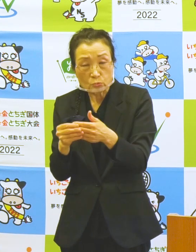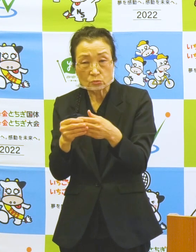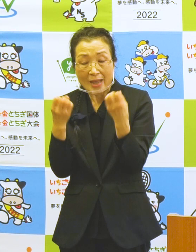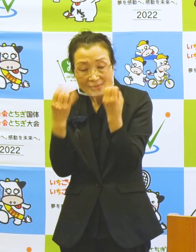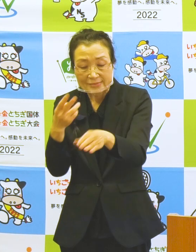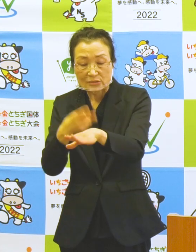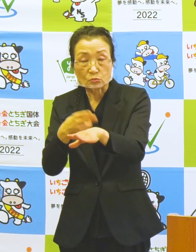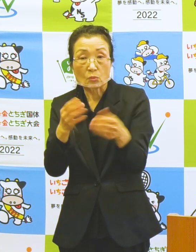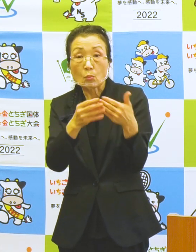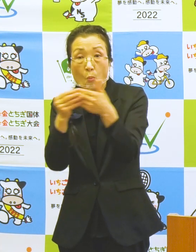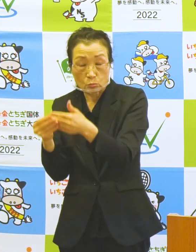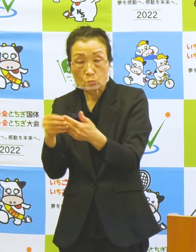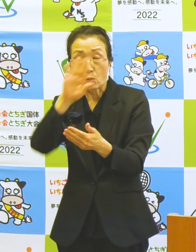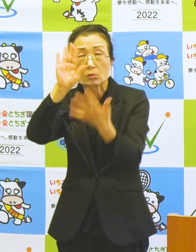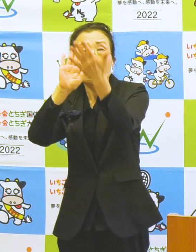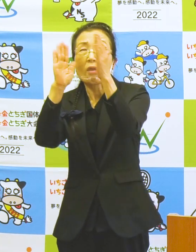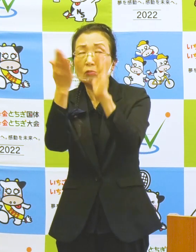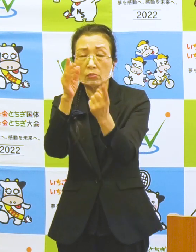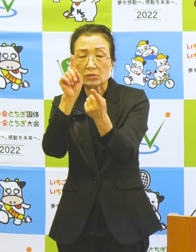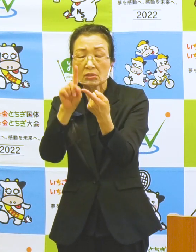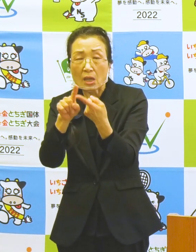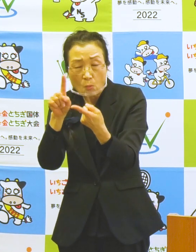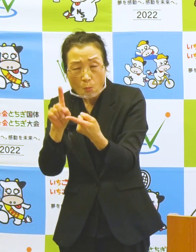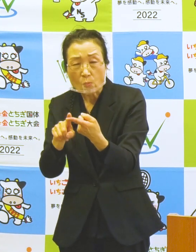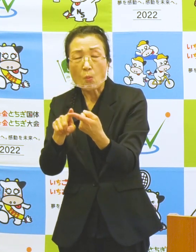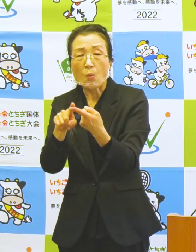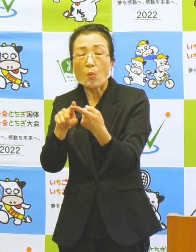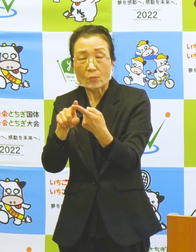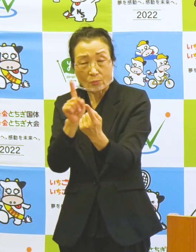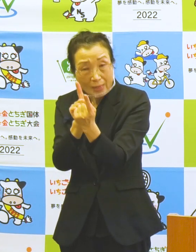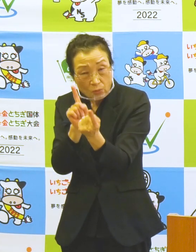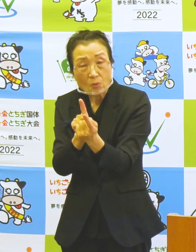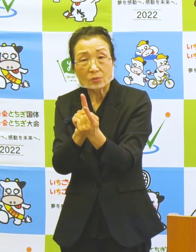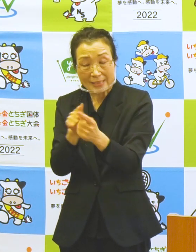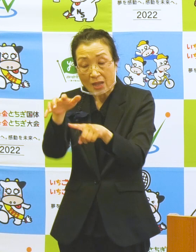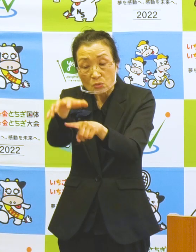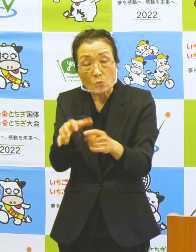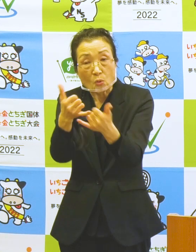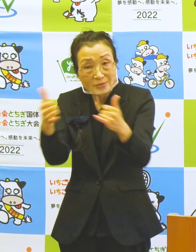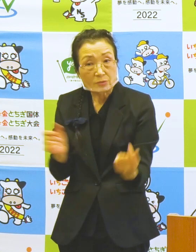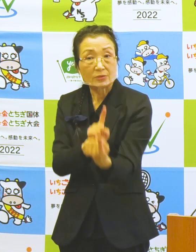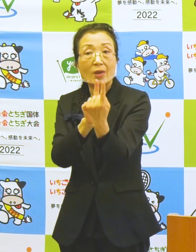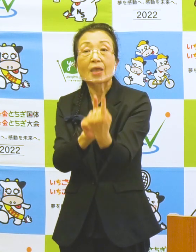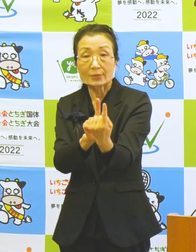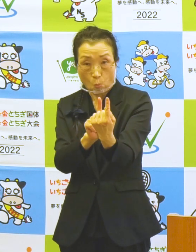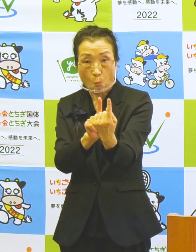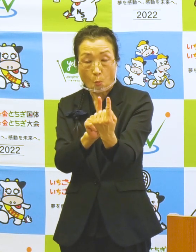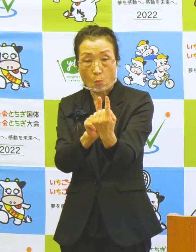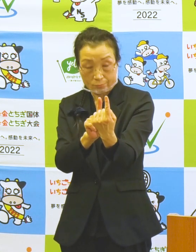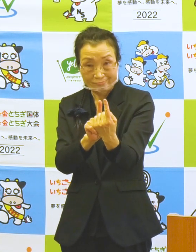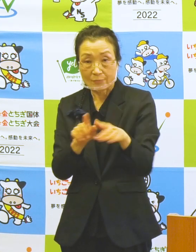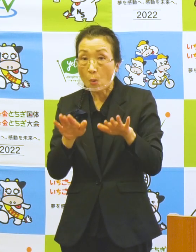入、気候変動へ対応した農業などに取り組む農業者の方が対象となります。 本